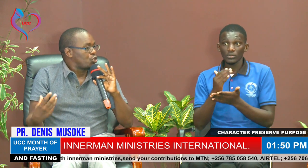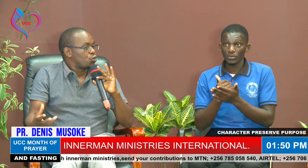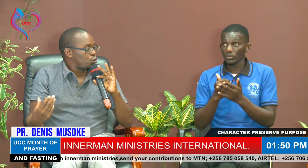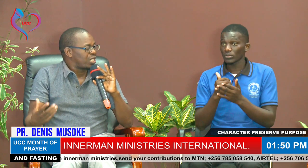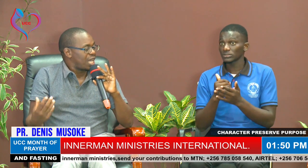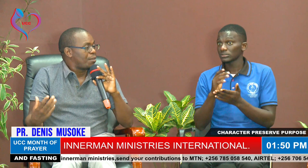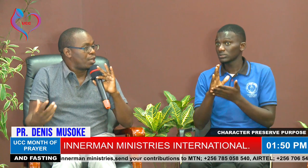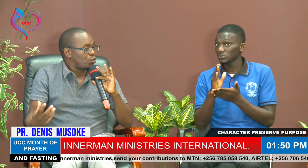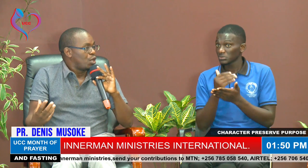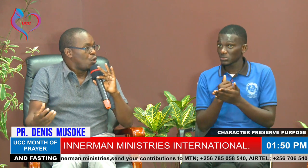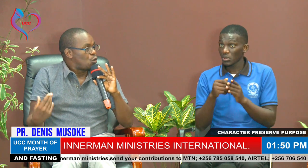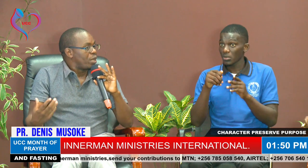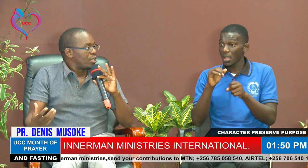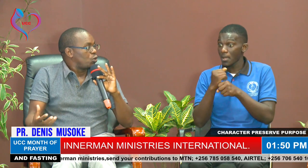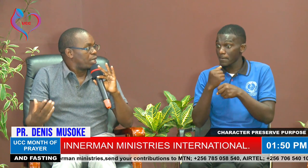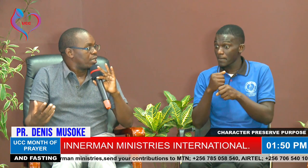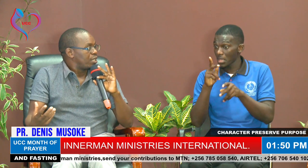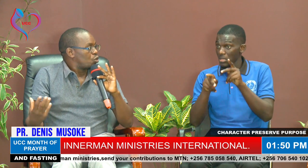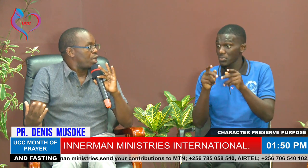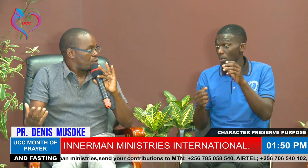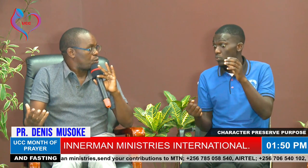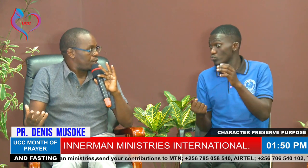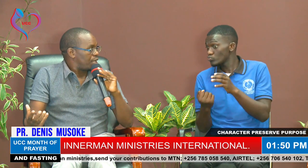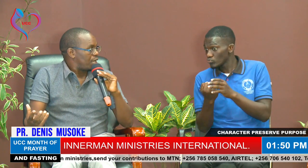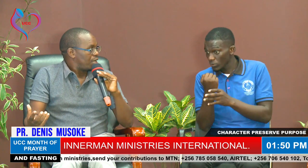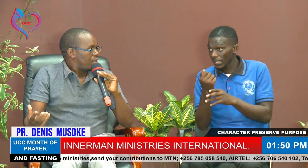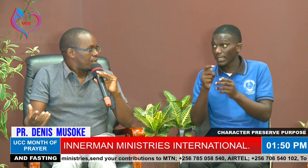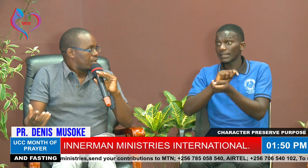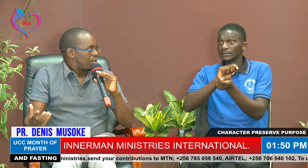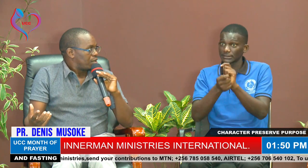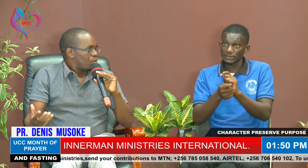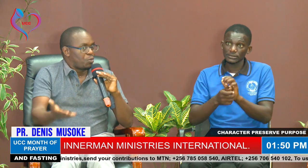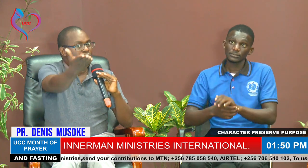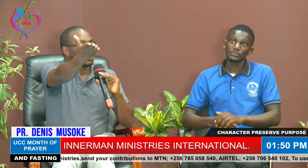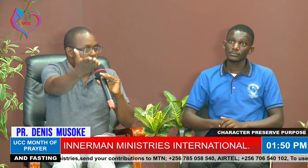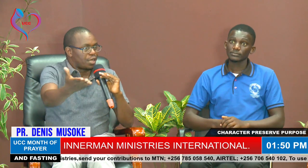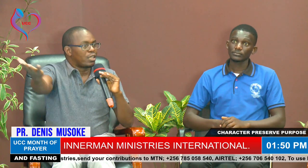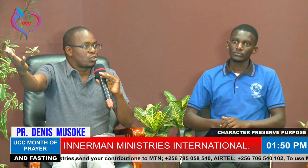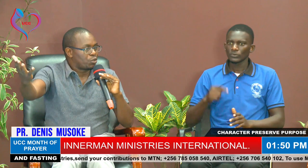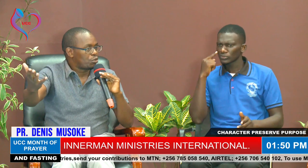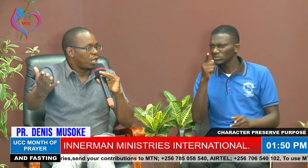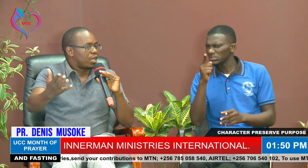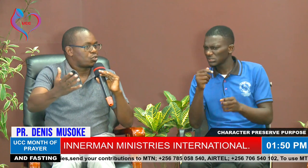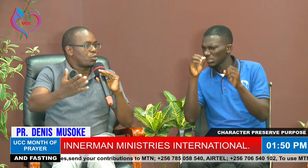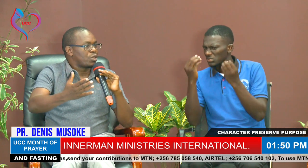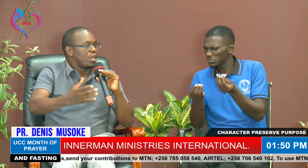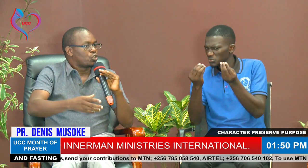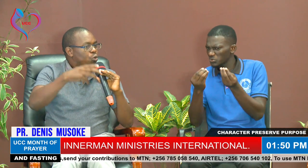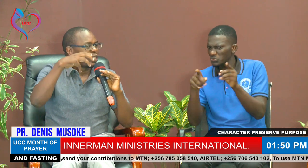Chizu Kusaba, and to Okumanyan to a body, so by no Kubeda. Ulaboya, Chikola Nangan, Solo Chikola. Castoba Tuna, Chocola,